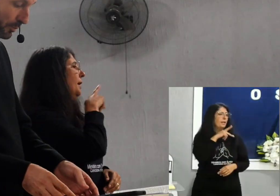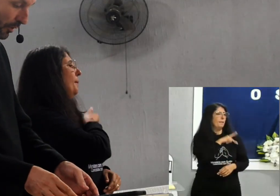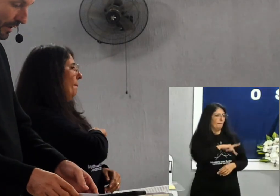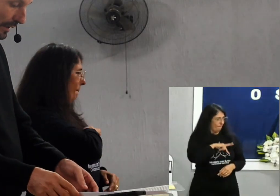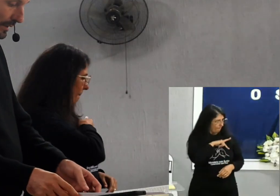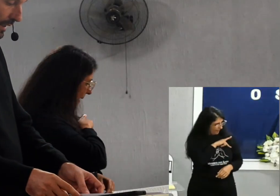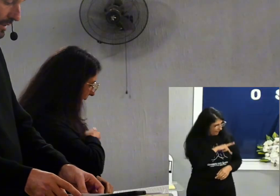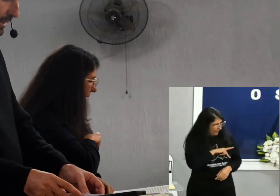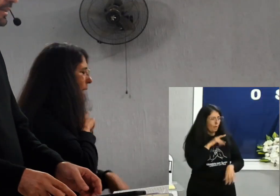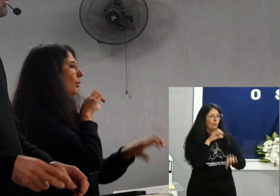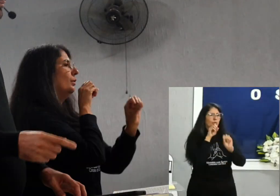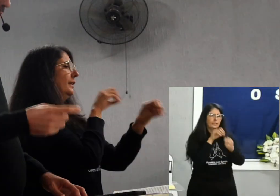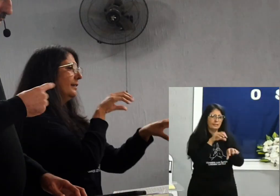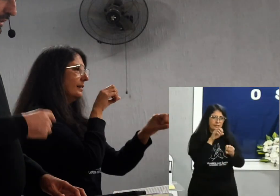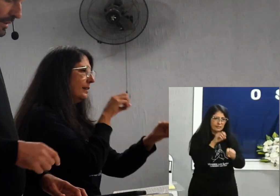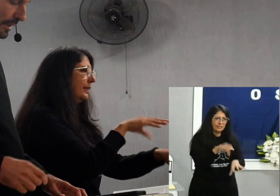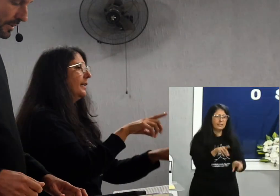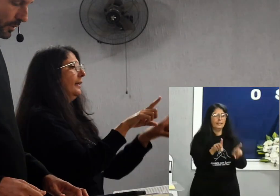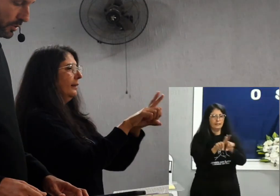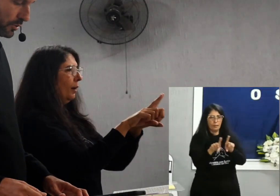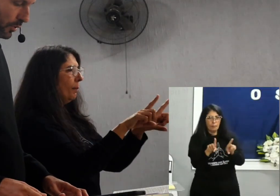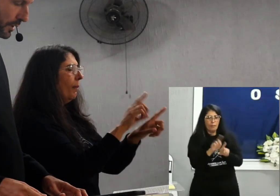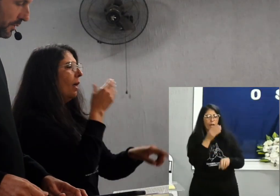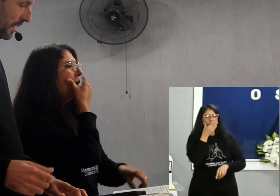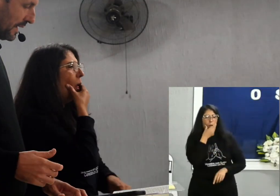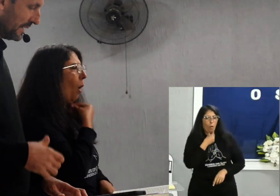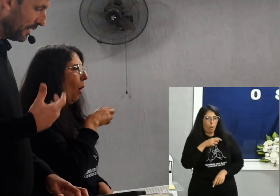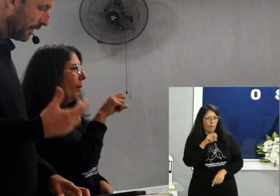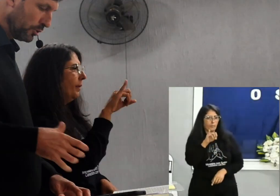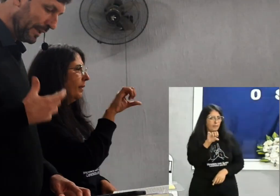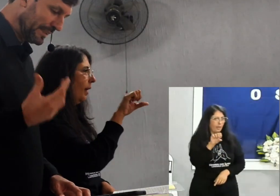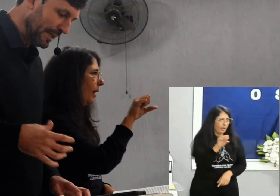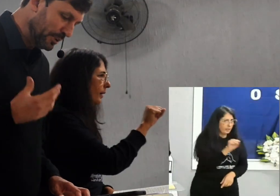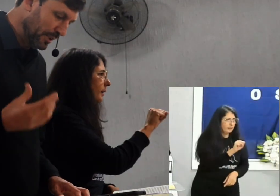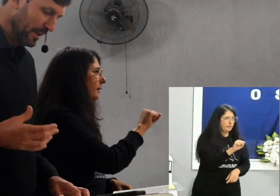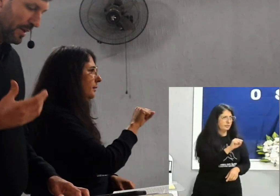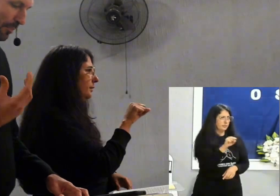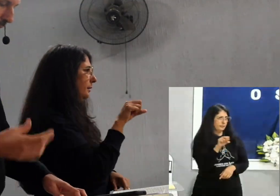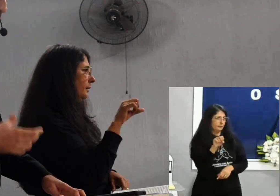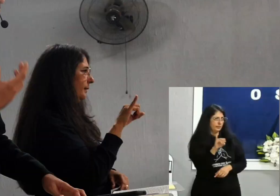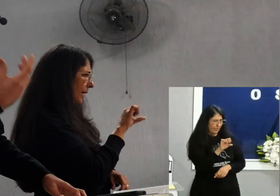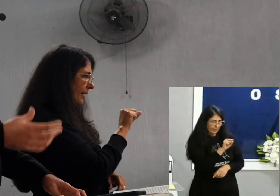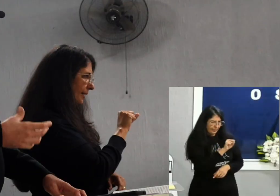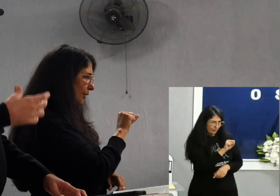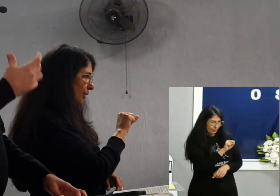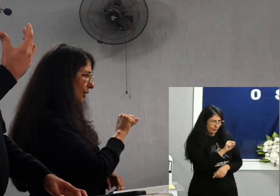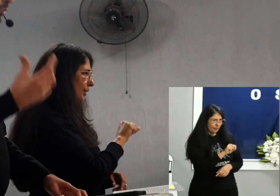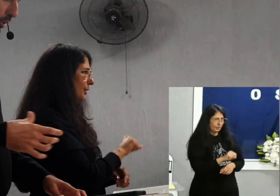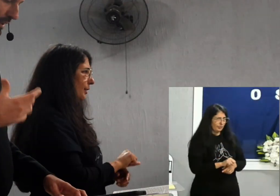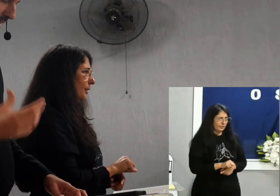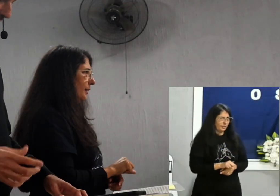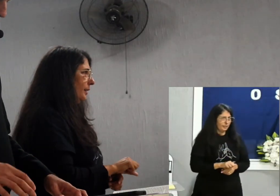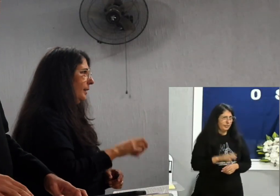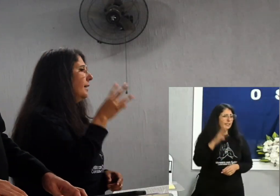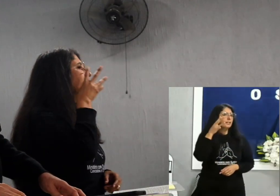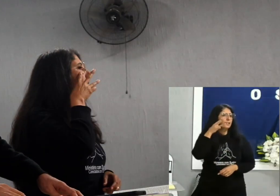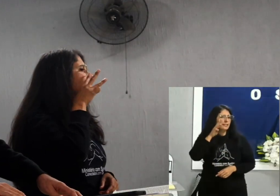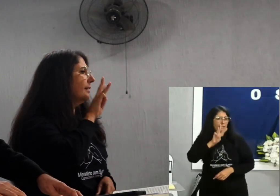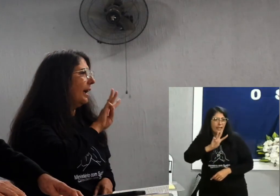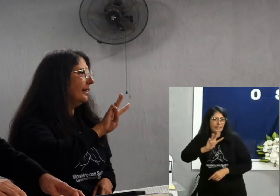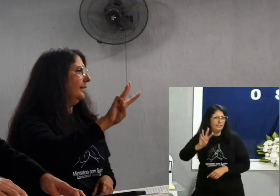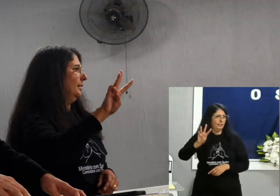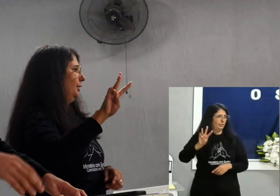uma vez, o profeta Isaías, lá no capítulo 33, versículo 18, e ele faz uma série de perguntas